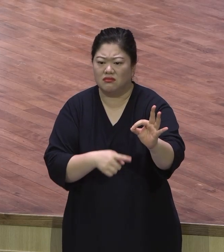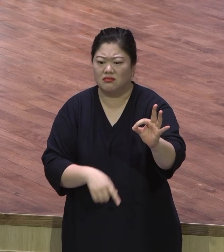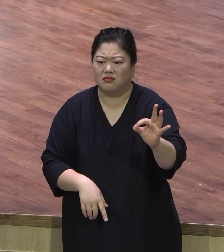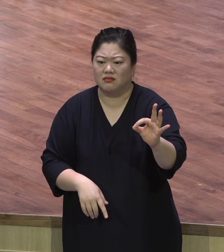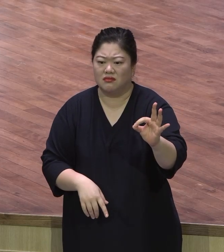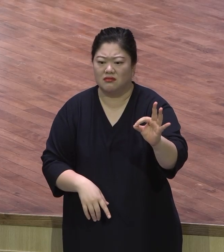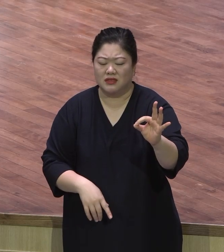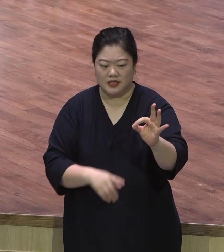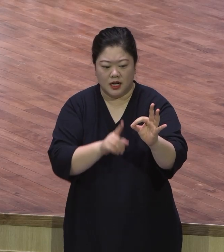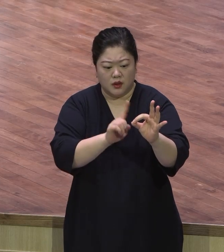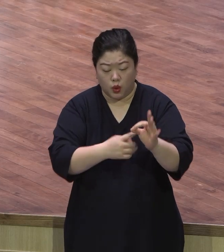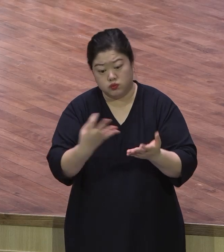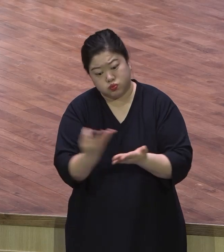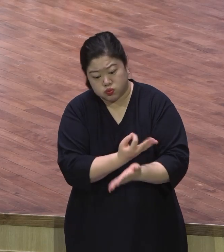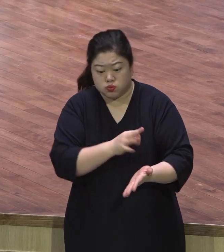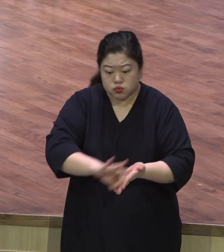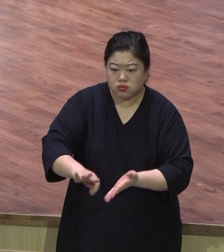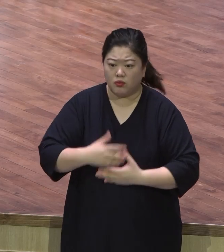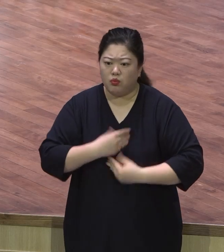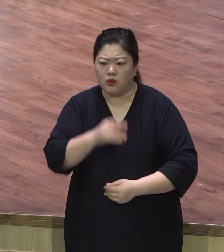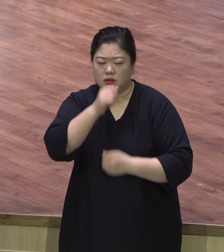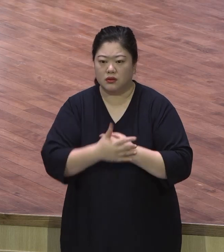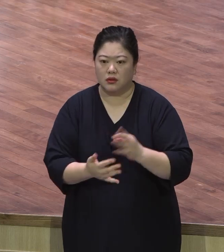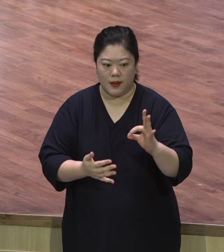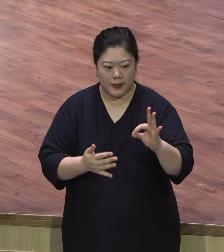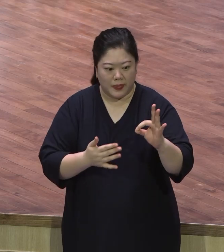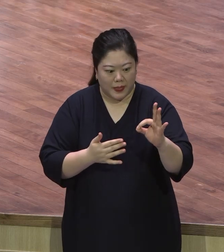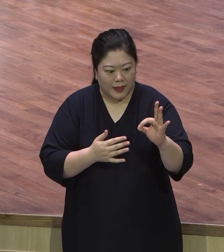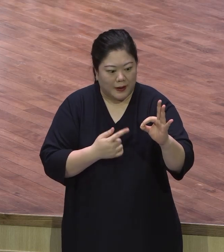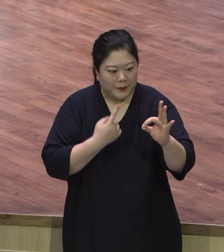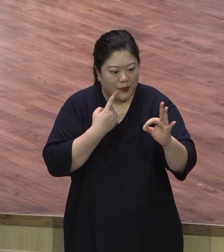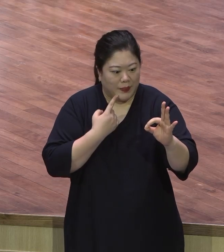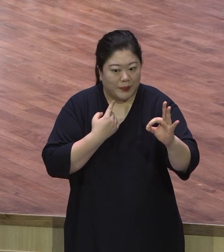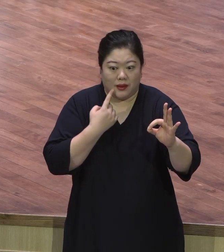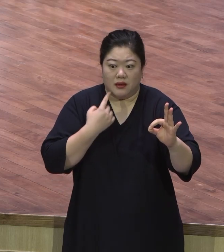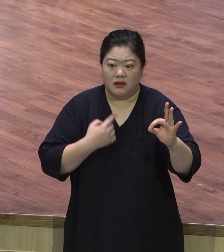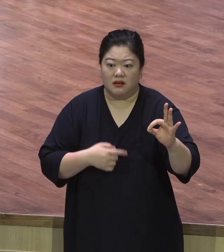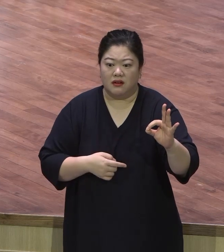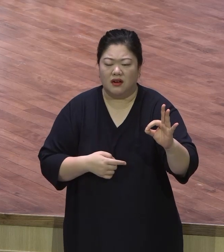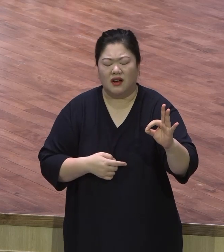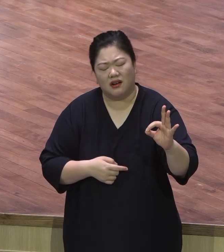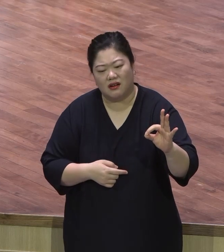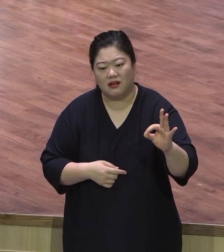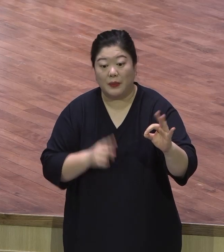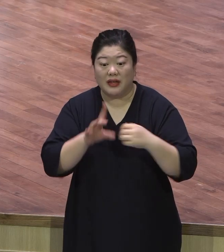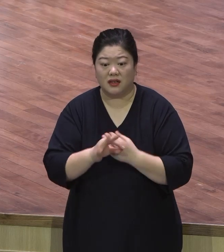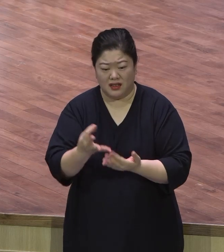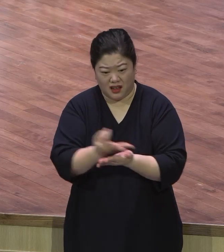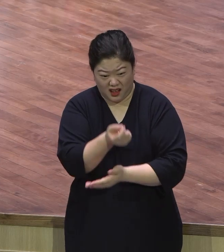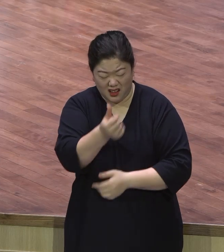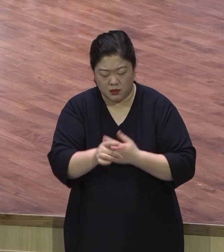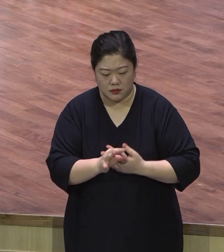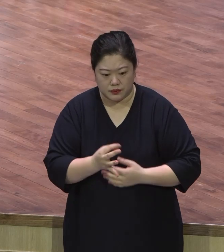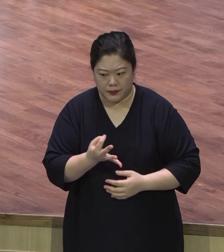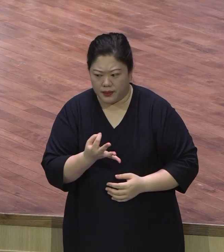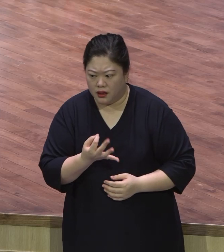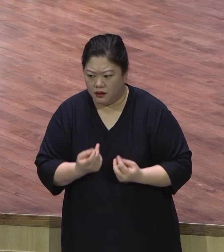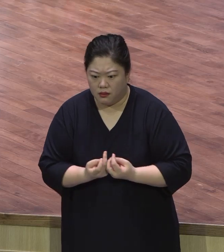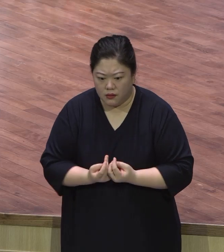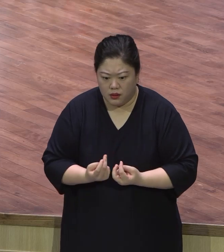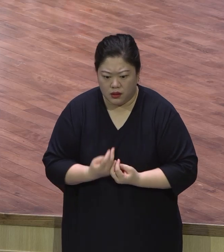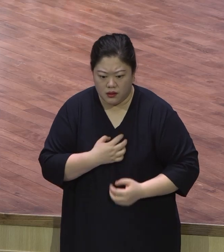지배 받는 사람의 모습이에요. 돈이 없으면 앞길이 확 막힌 것 같이 불안하고 좌절 속에